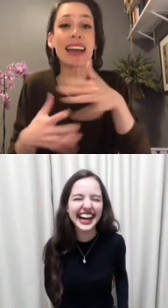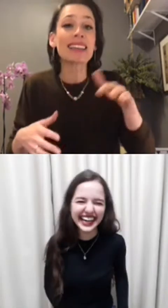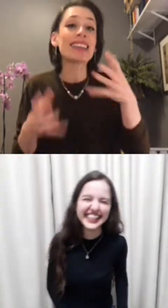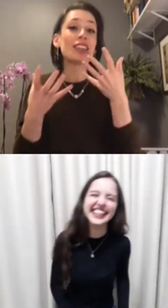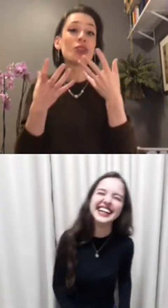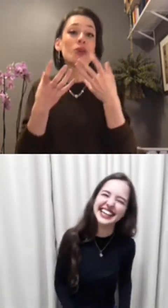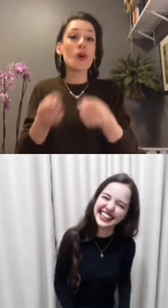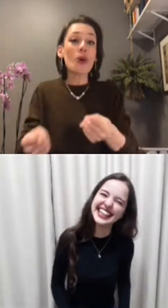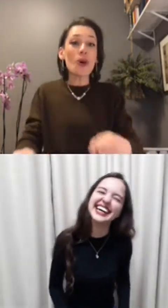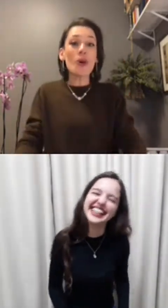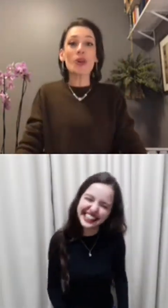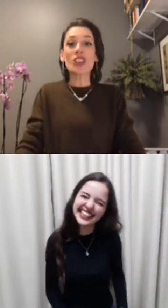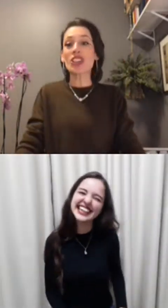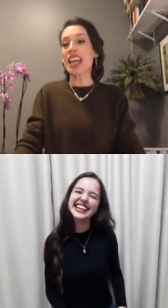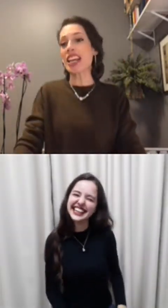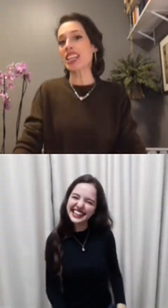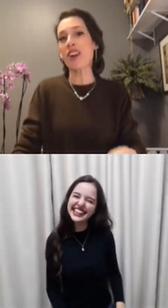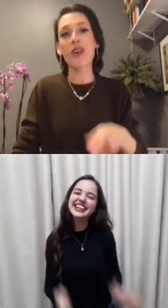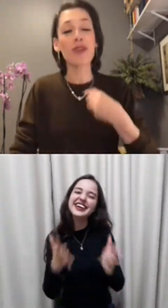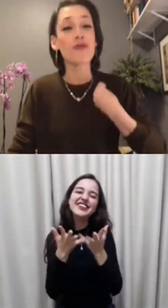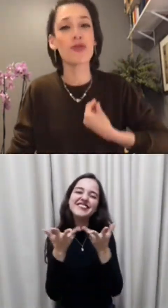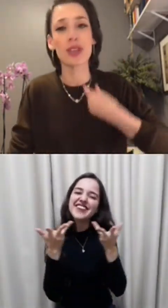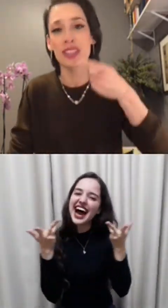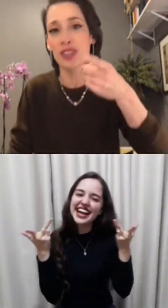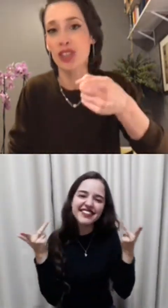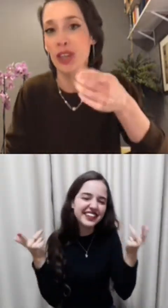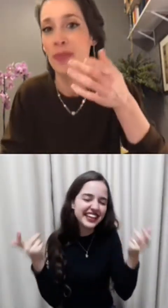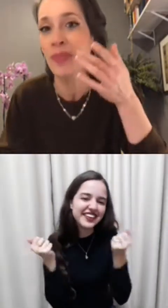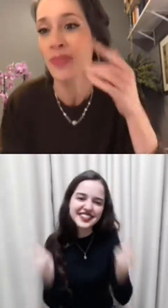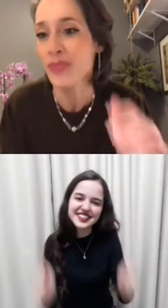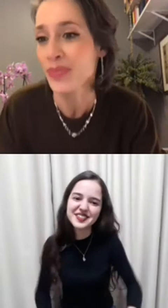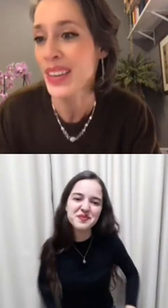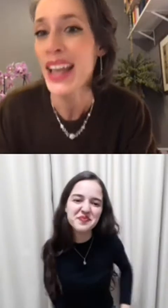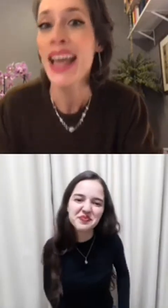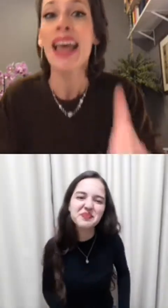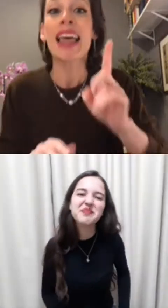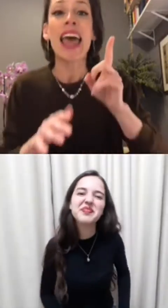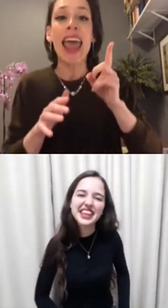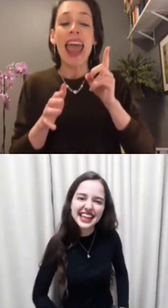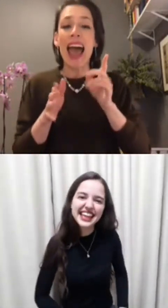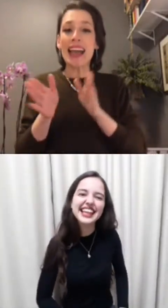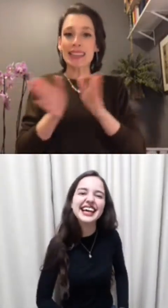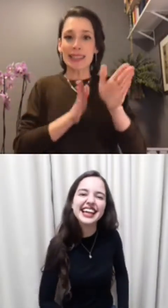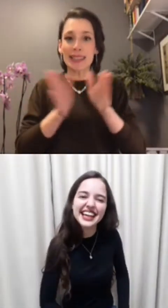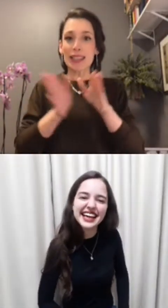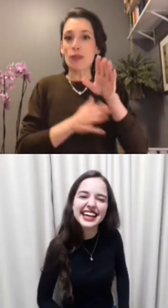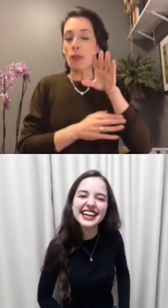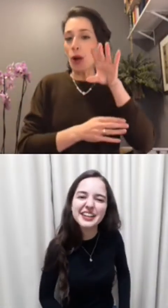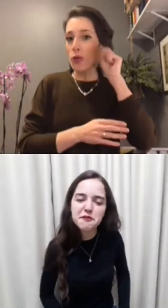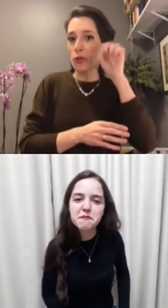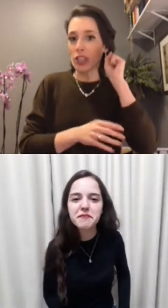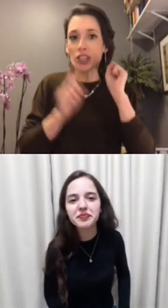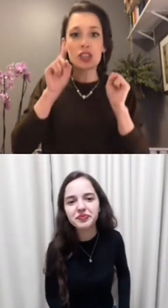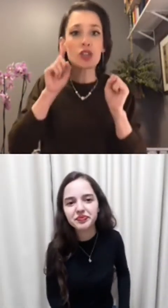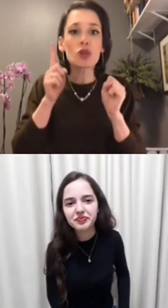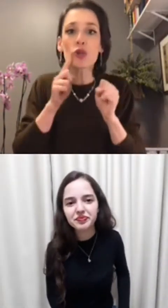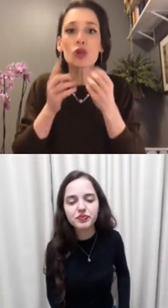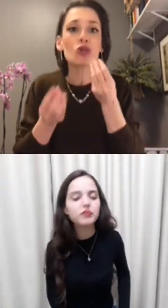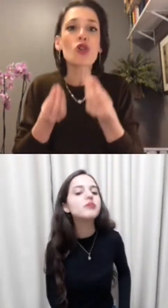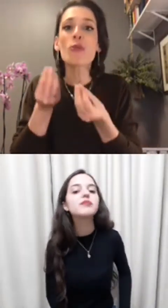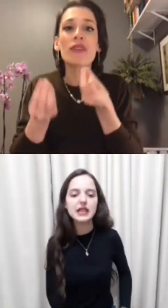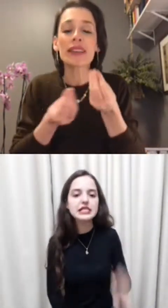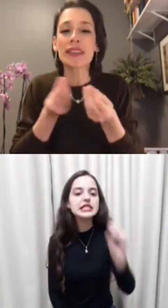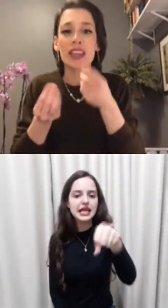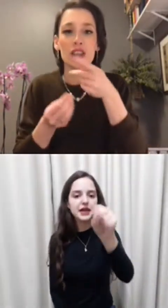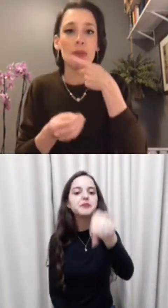Rimar aceitou! Gente, agora eu vou assistir. Maravilhoso. É acessível para ouvintes e surdos,